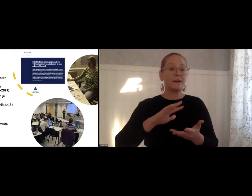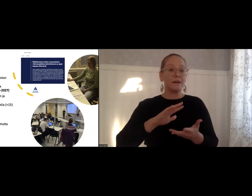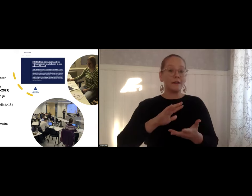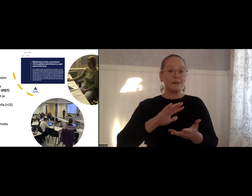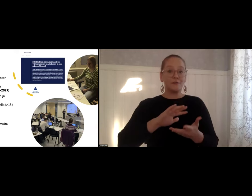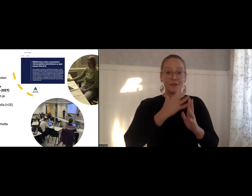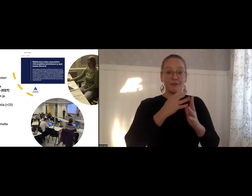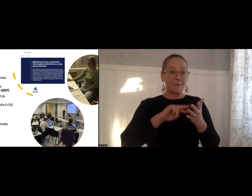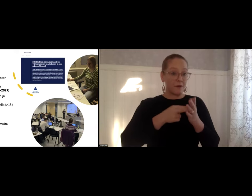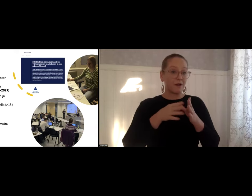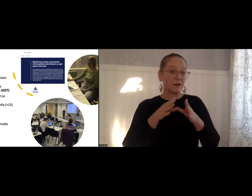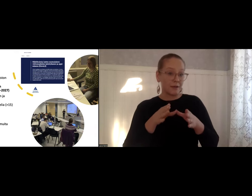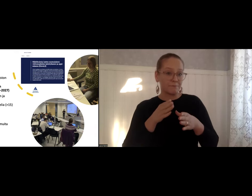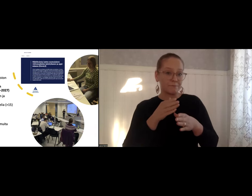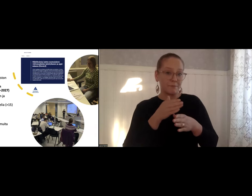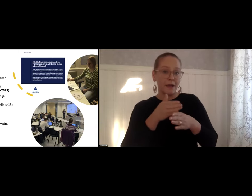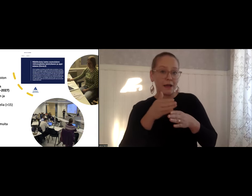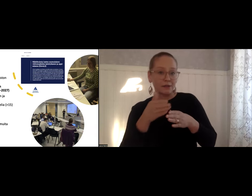miten se kieli oikein kehittyy?